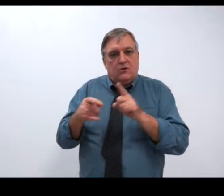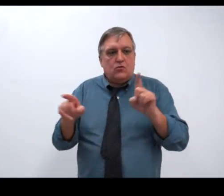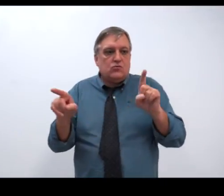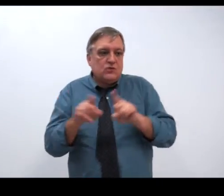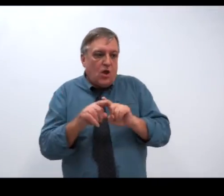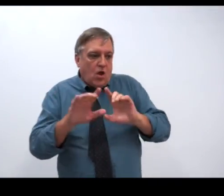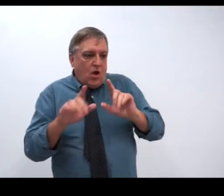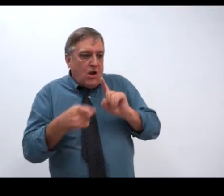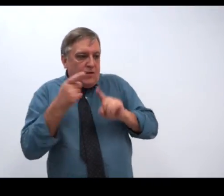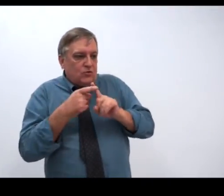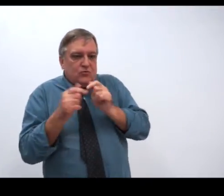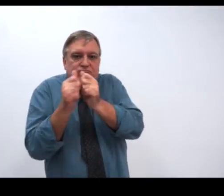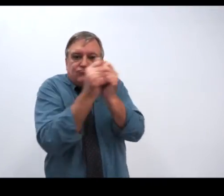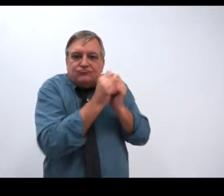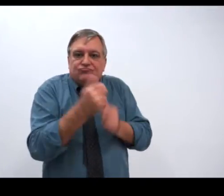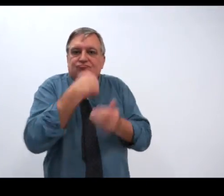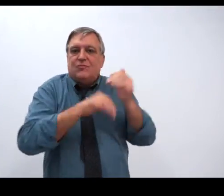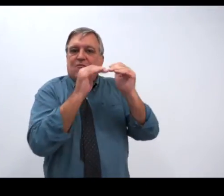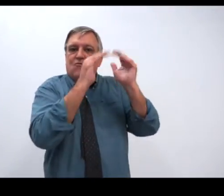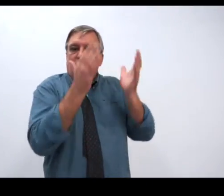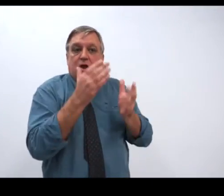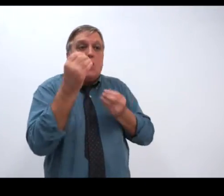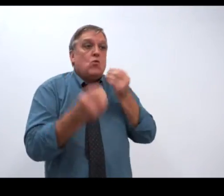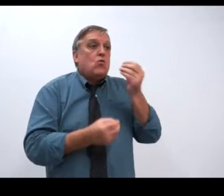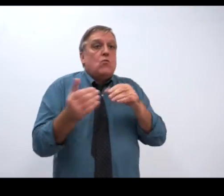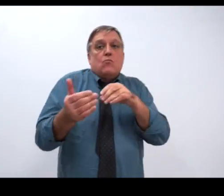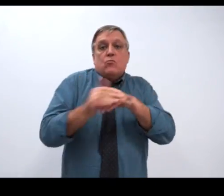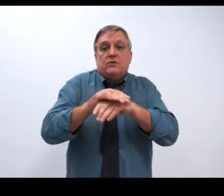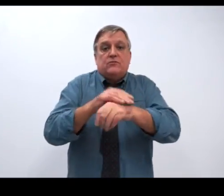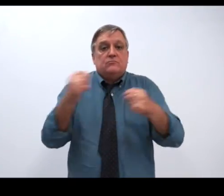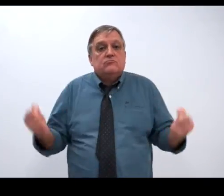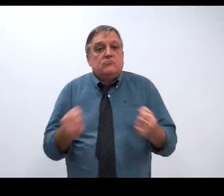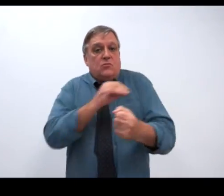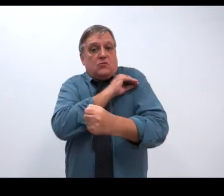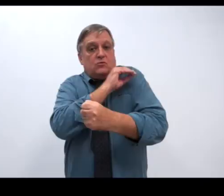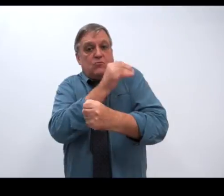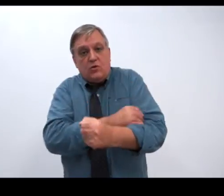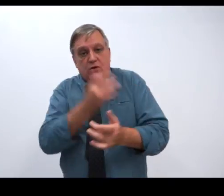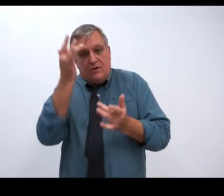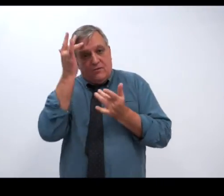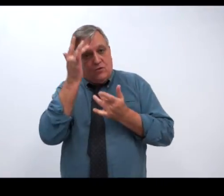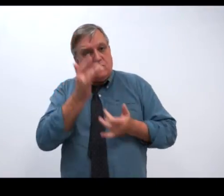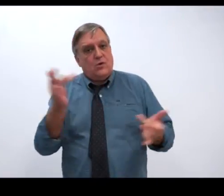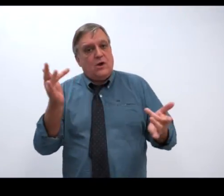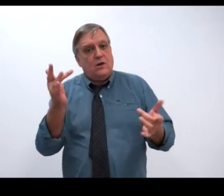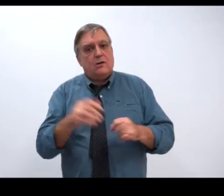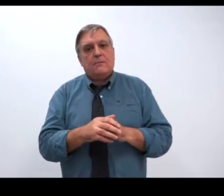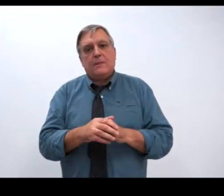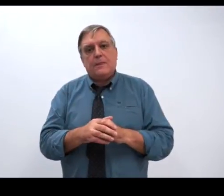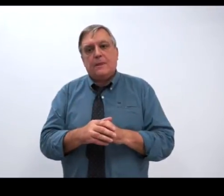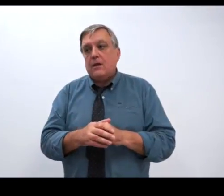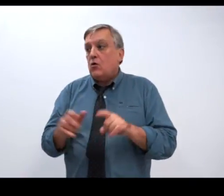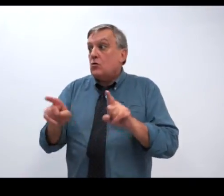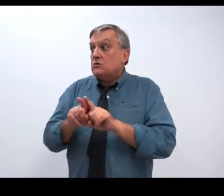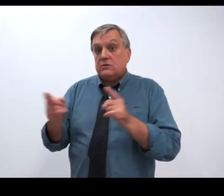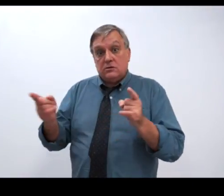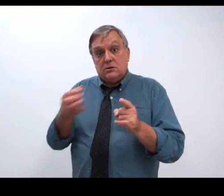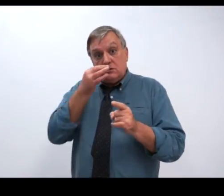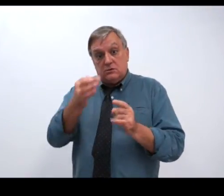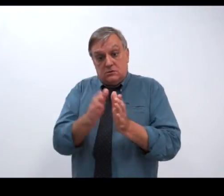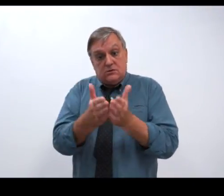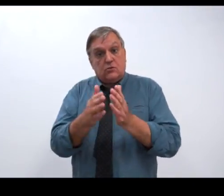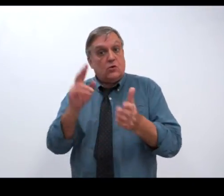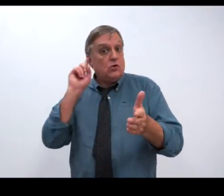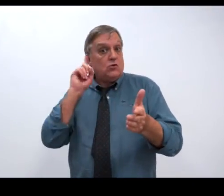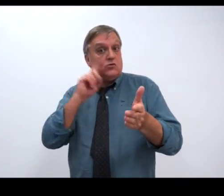sportives ou culturelles. Et la richesse de la littérature sourde au sens large, ouvrages, mais aussi magazines